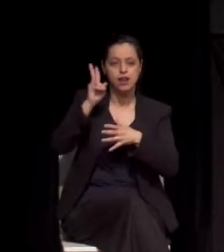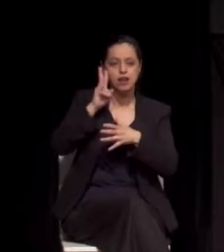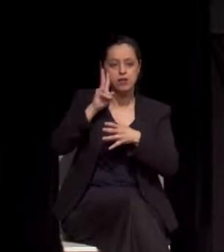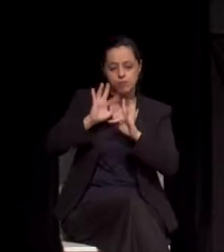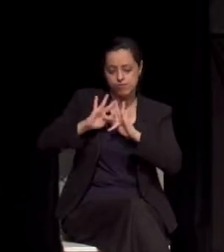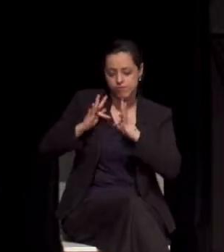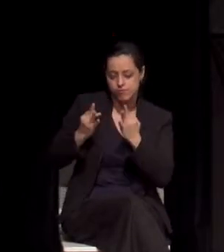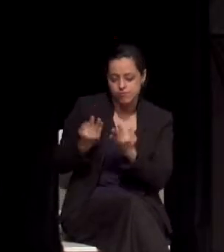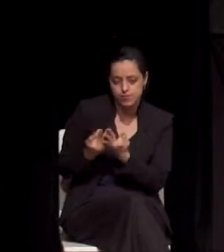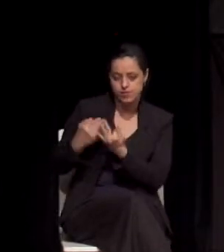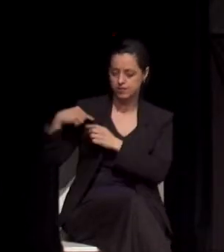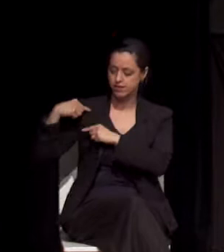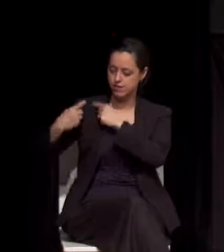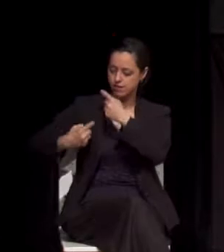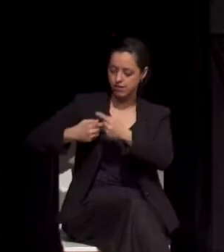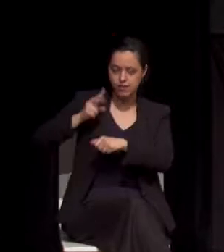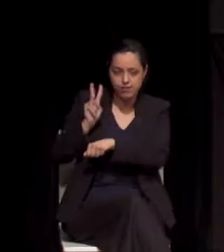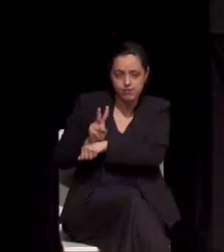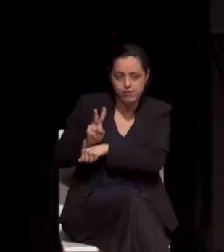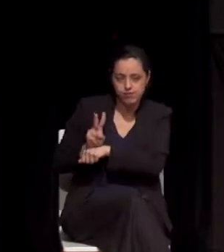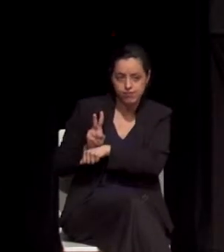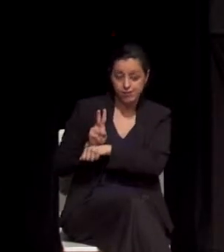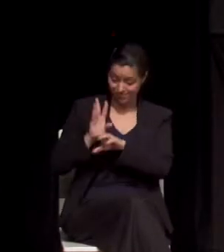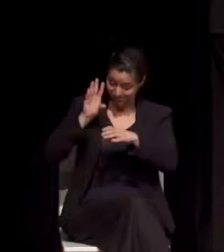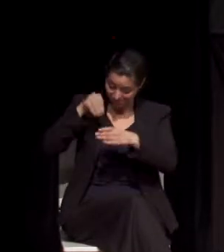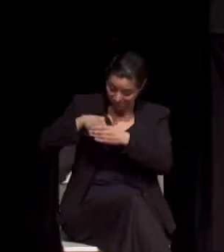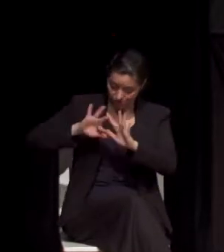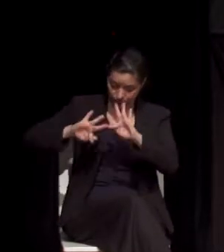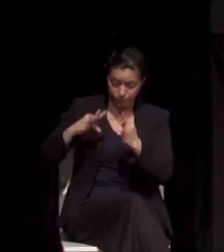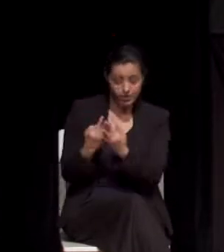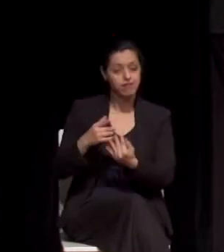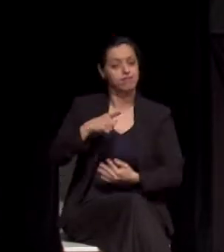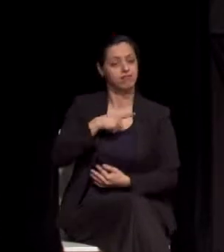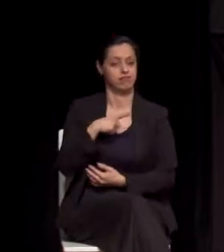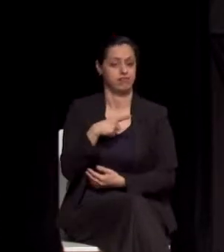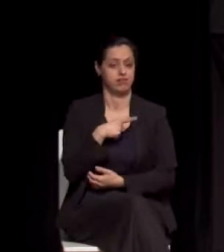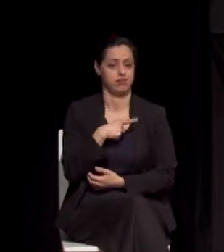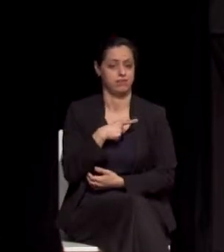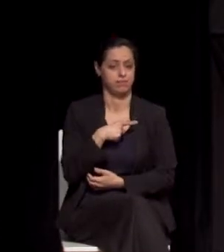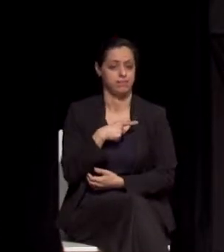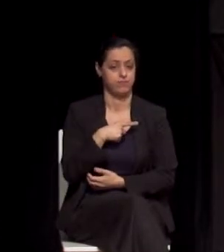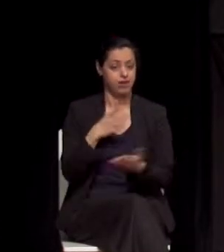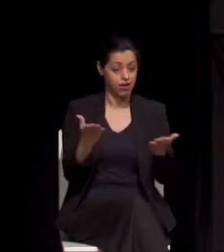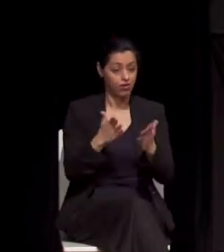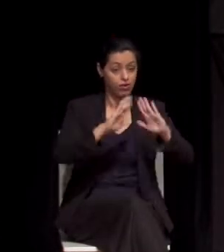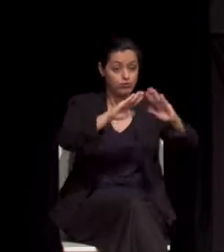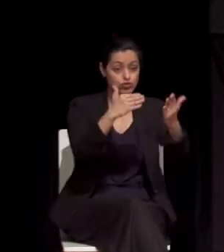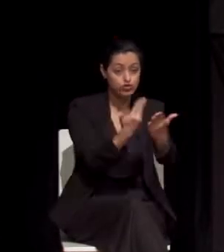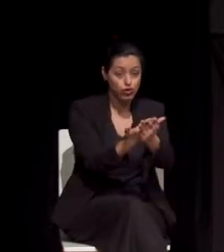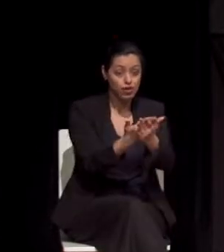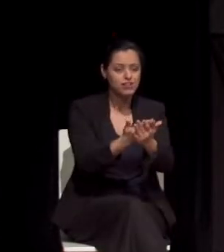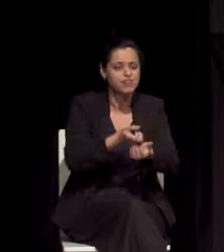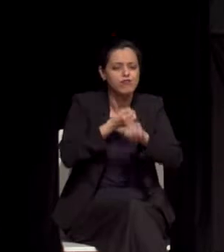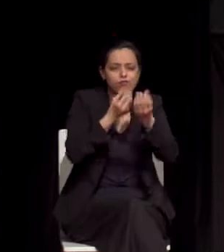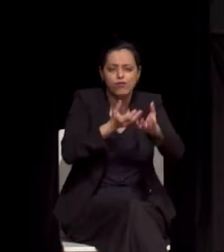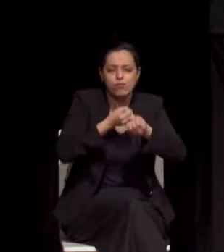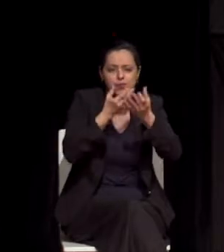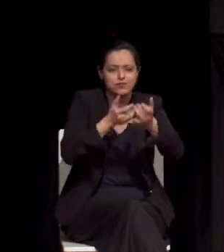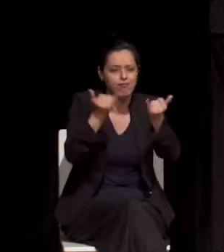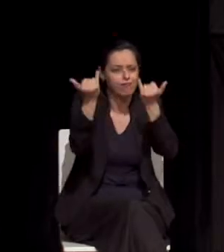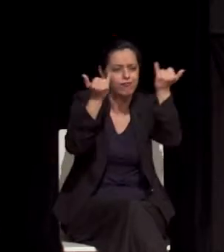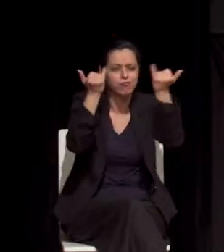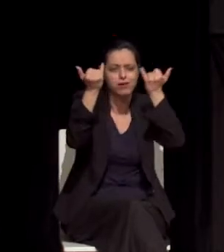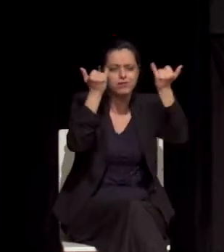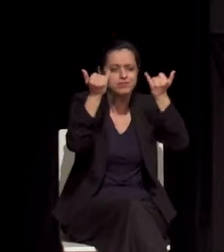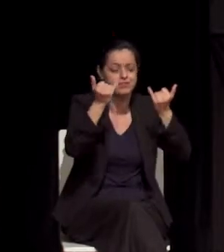memória. Hoje, nas escolas, nós estamos vendo uma multiplicidade de informações, nós estamos